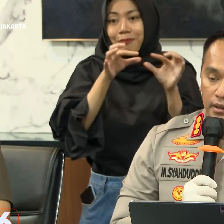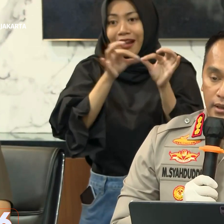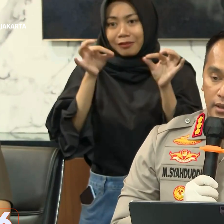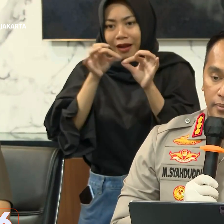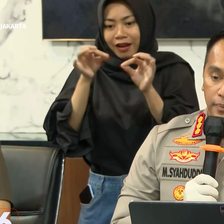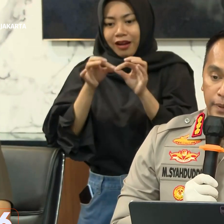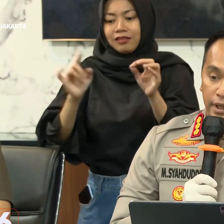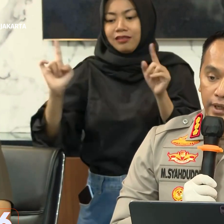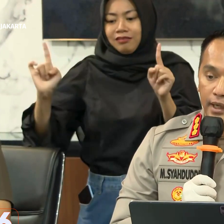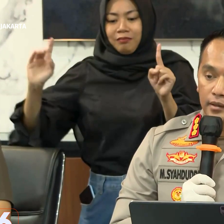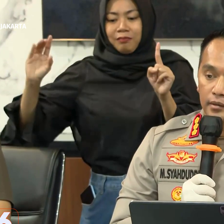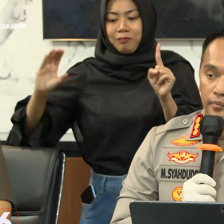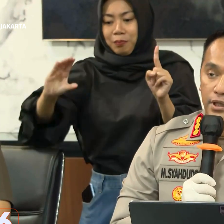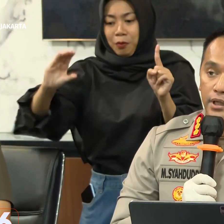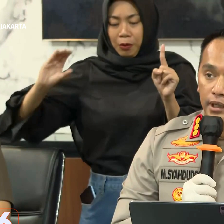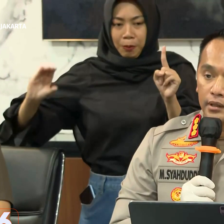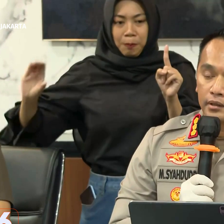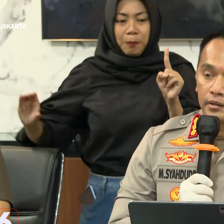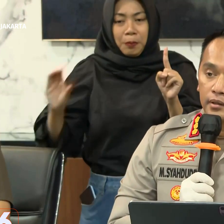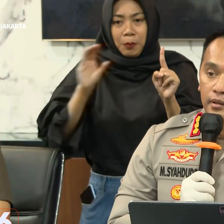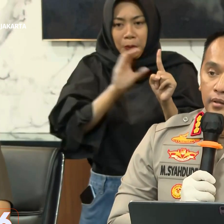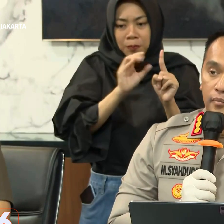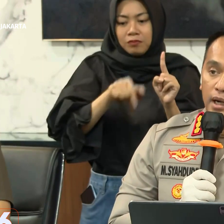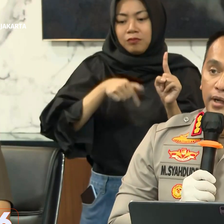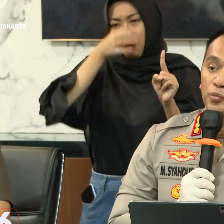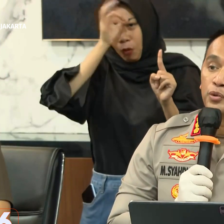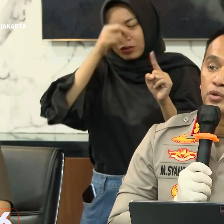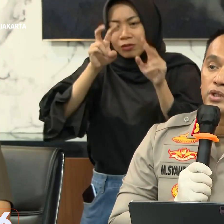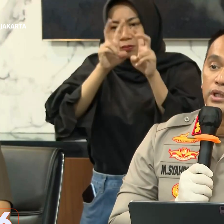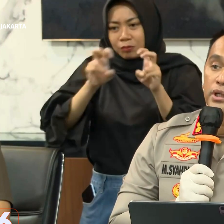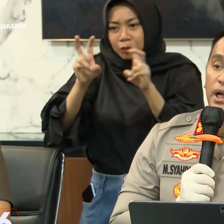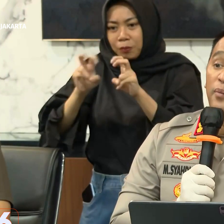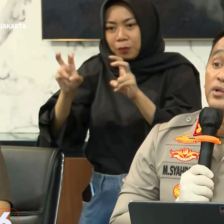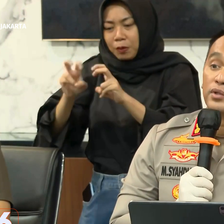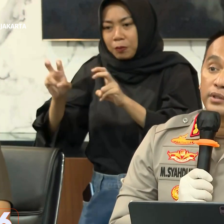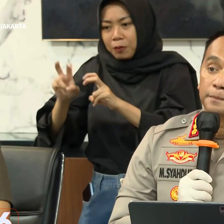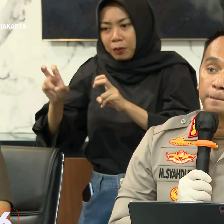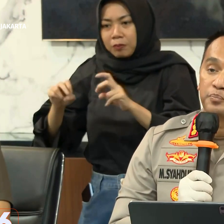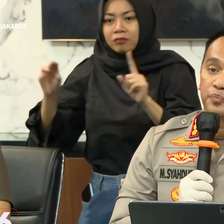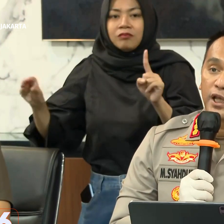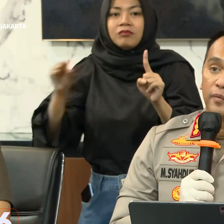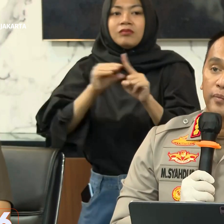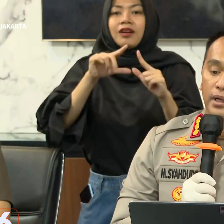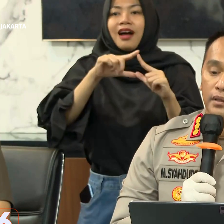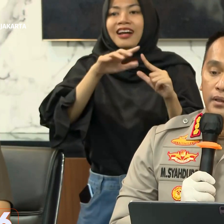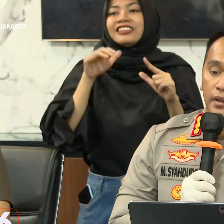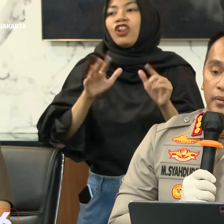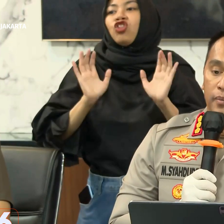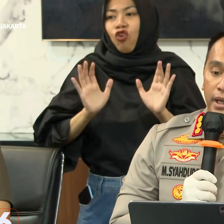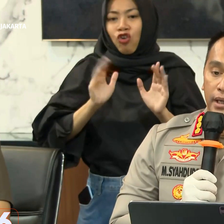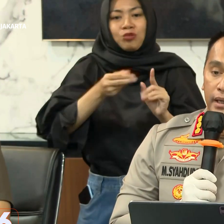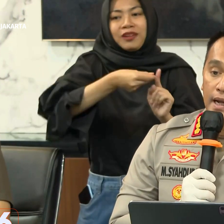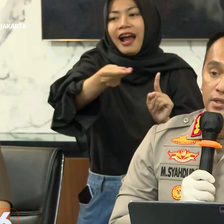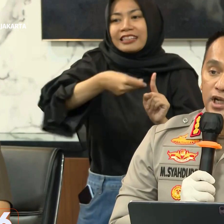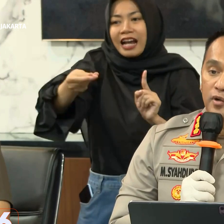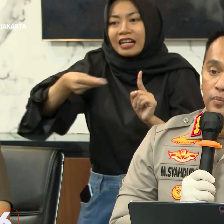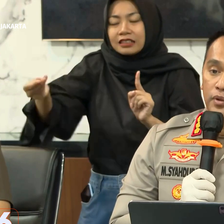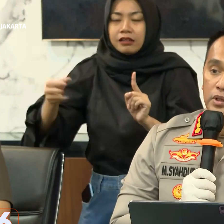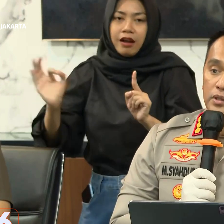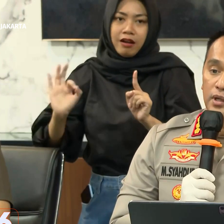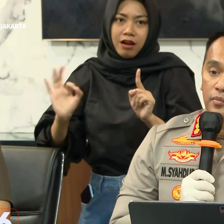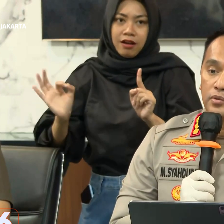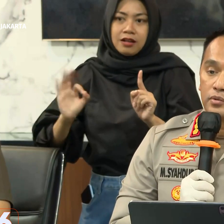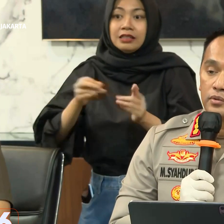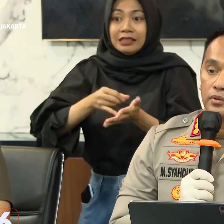dan penyelidikan penyidik, barang itu putus di Marzoni. Jadi memang baik ganja